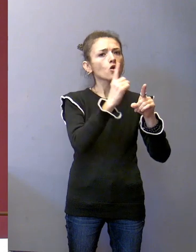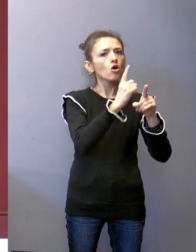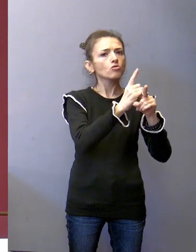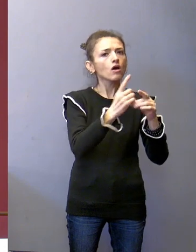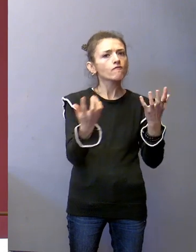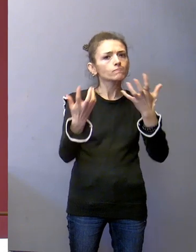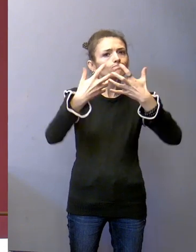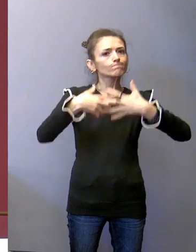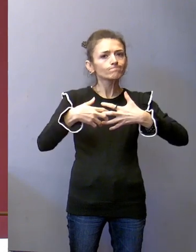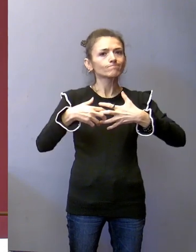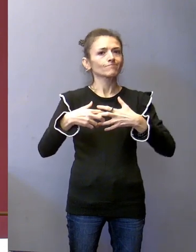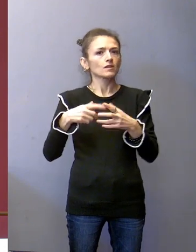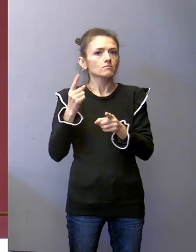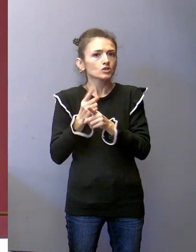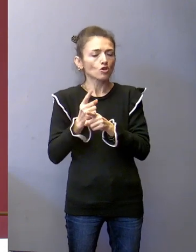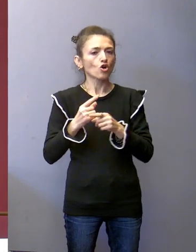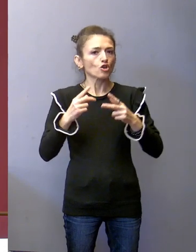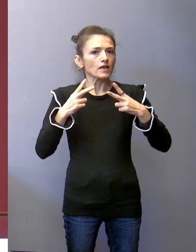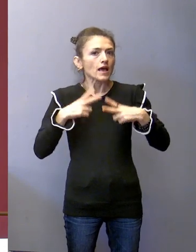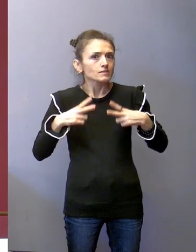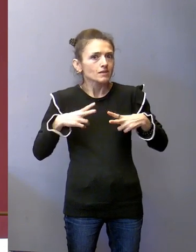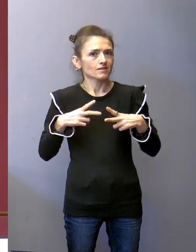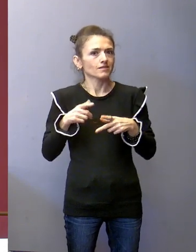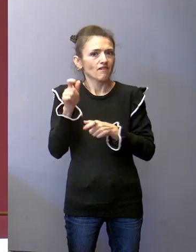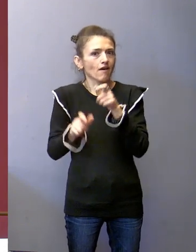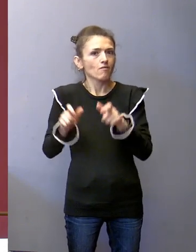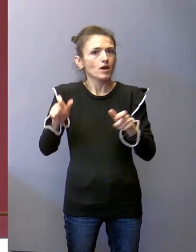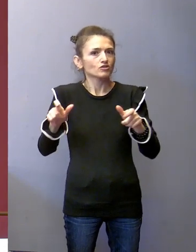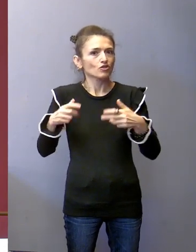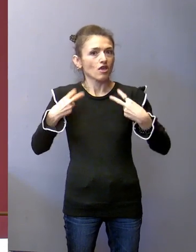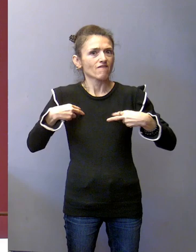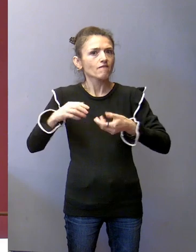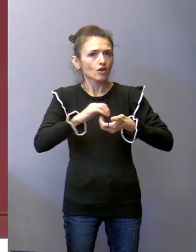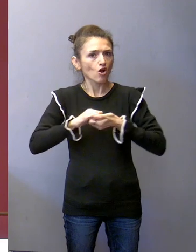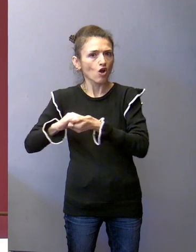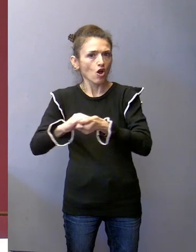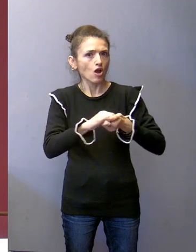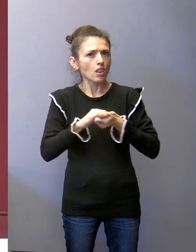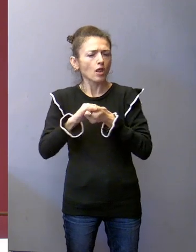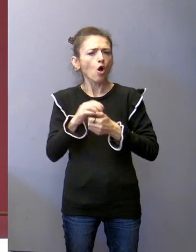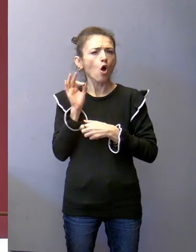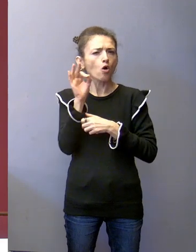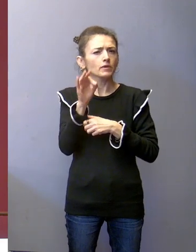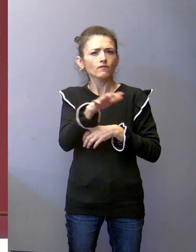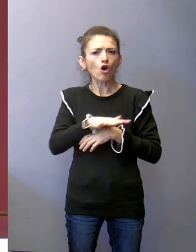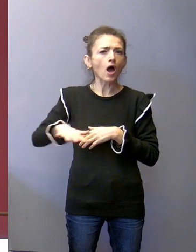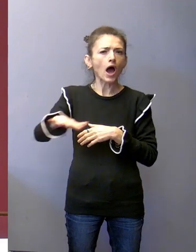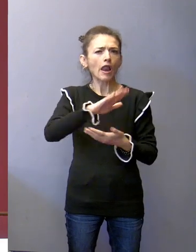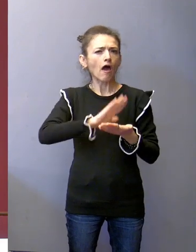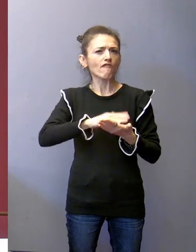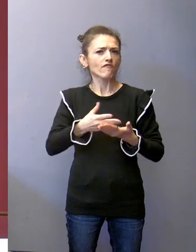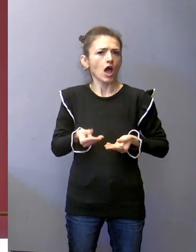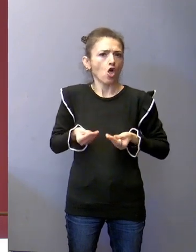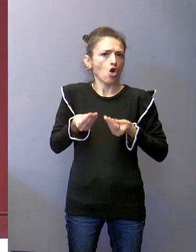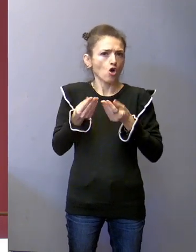le esigenze con le aspettative dei corniglianesi in un quadro di valorizzazione dell'area che è L'unico obiettivo che prima